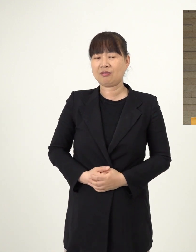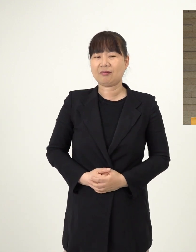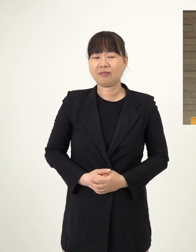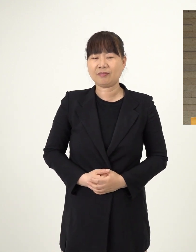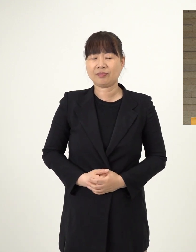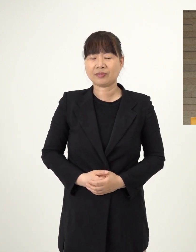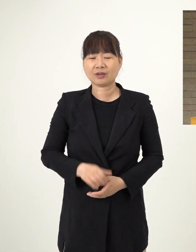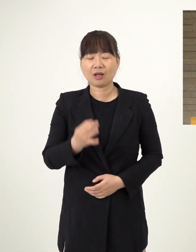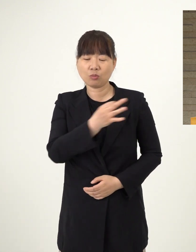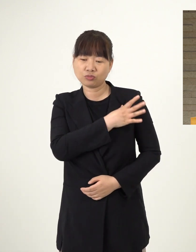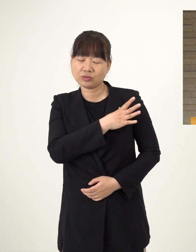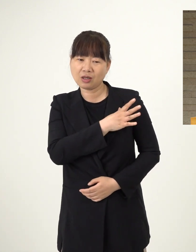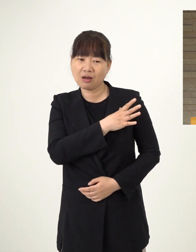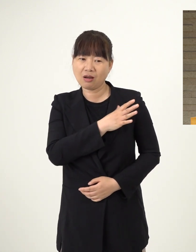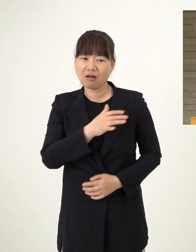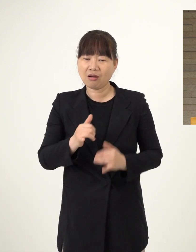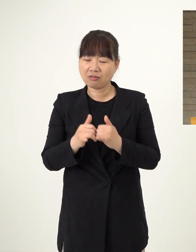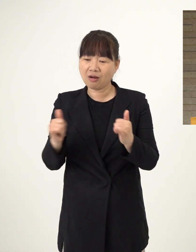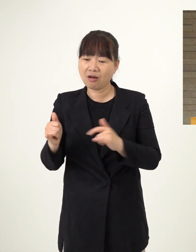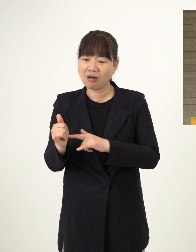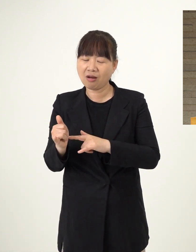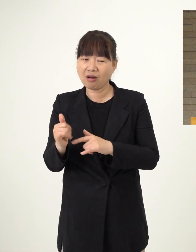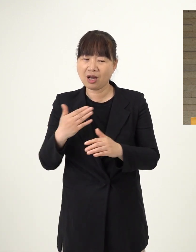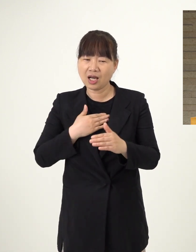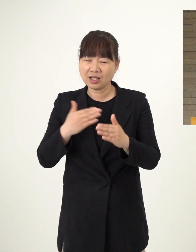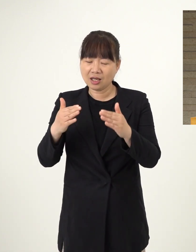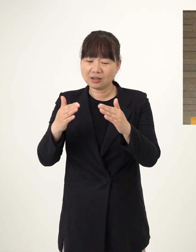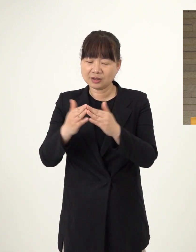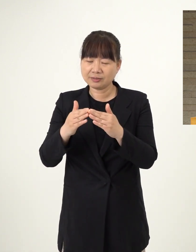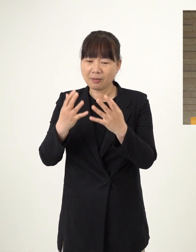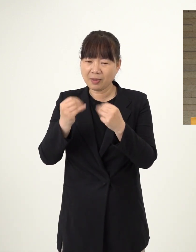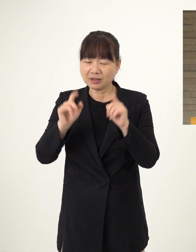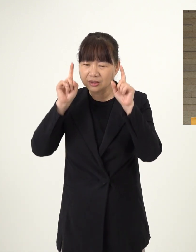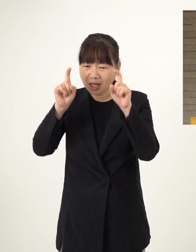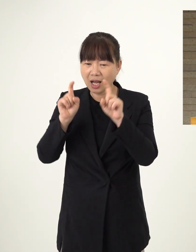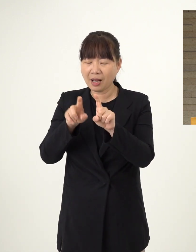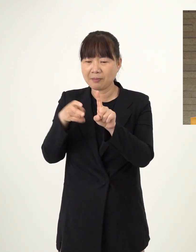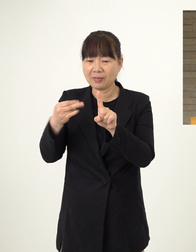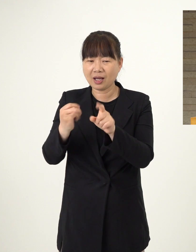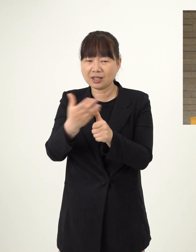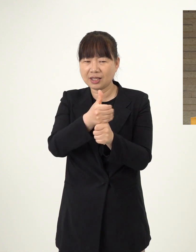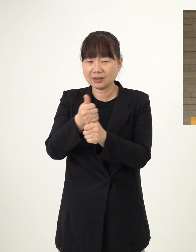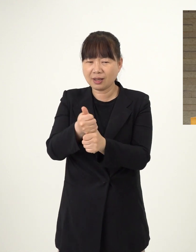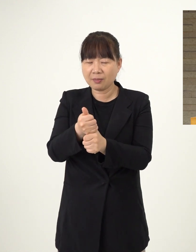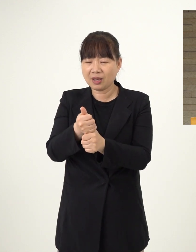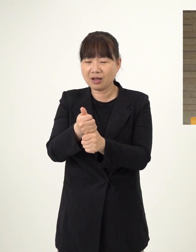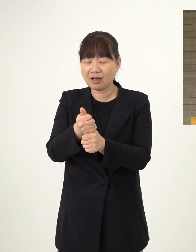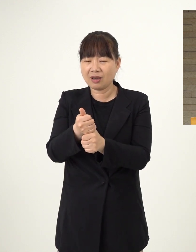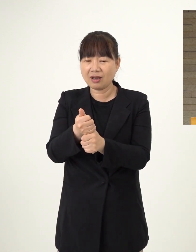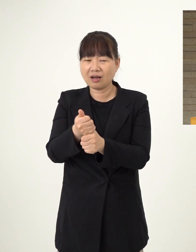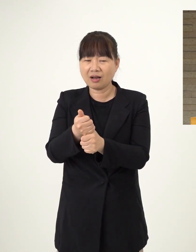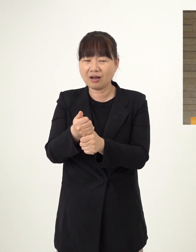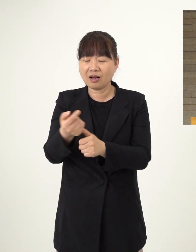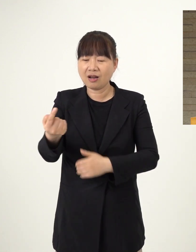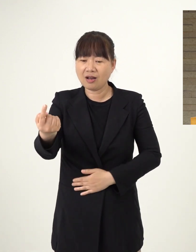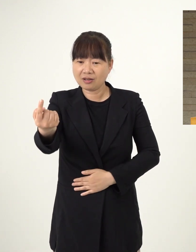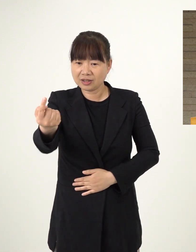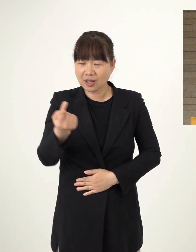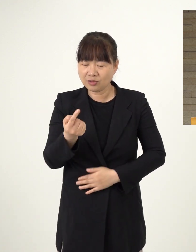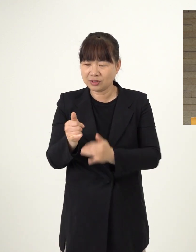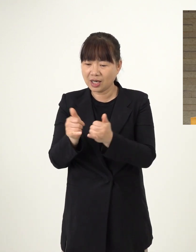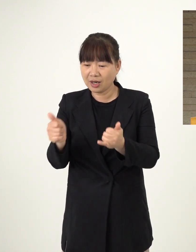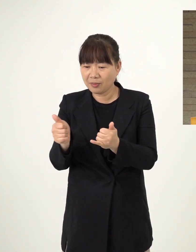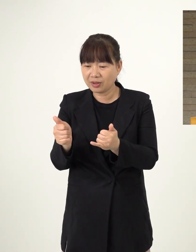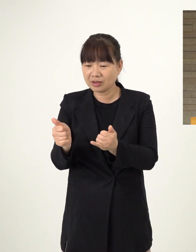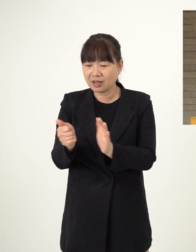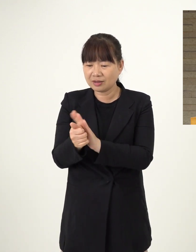그런데 이 부자가 자기 집에 많은 양무리 중에 한 마리를 잡아 그 행인을 대접한